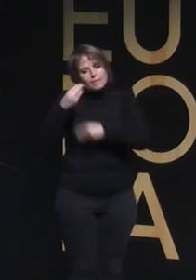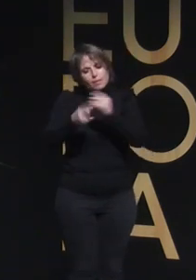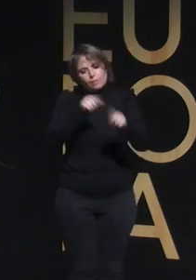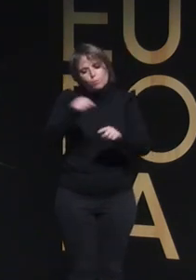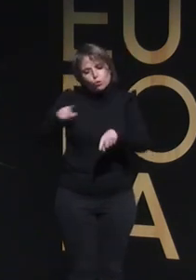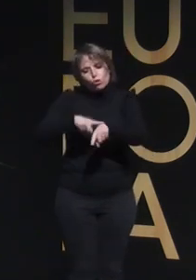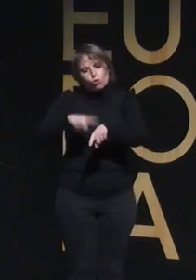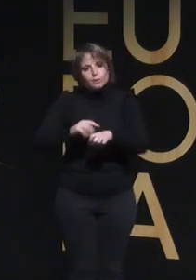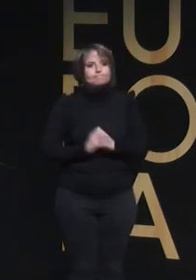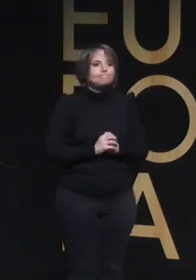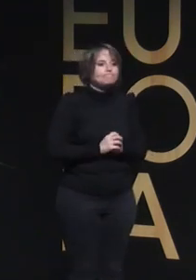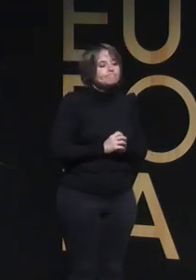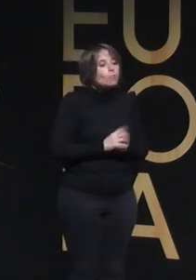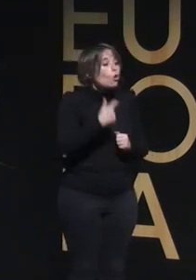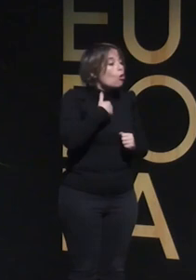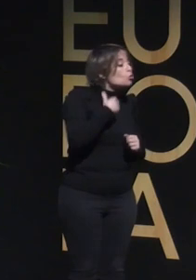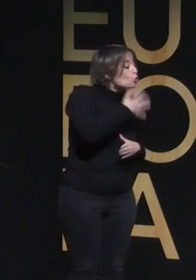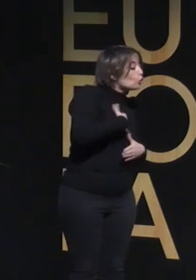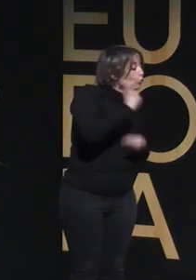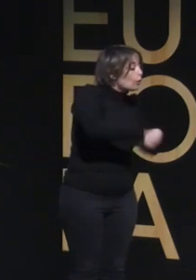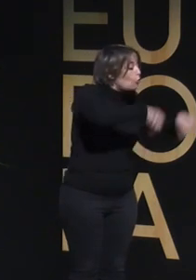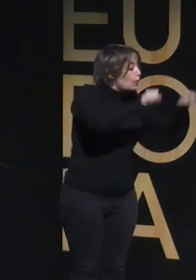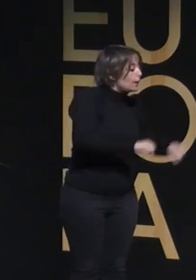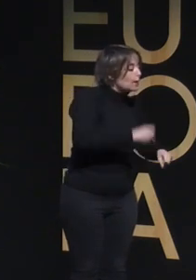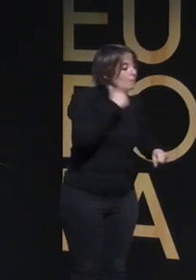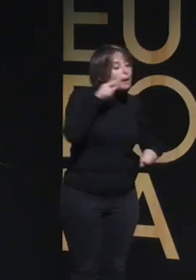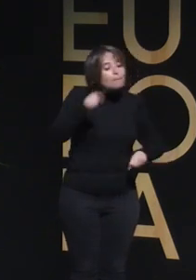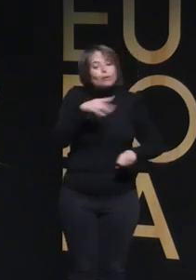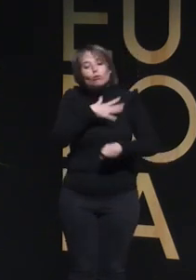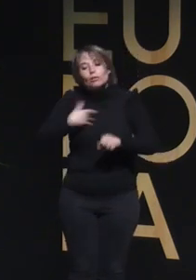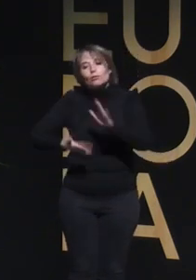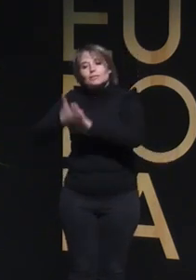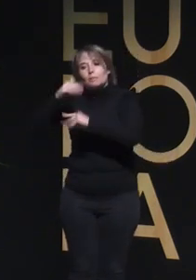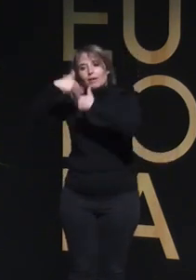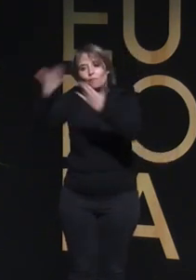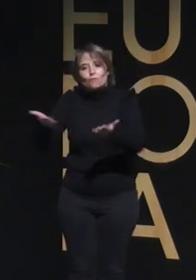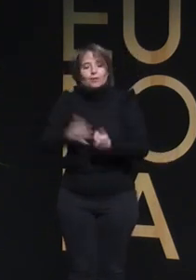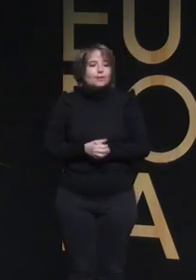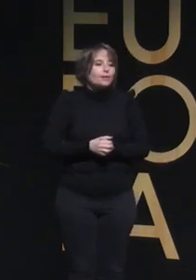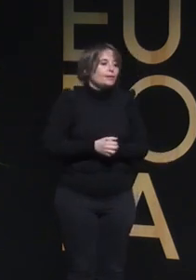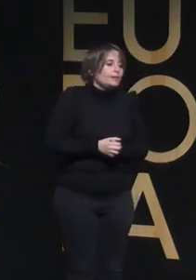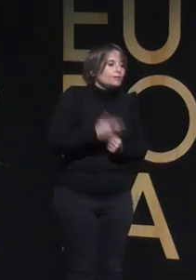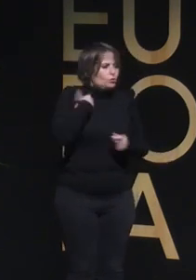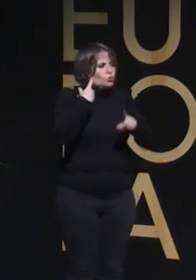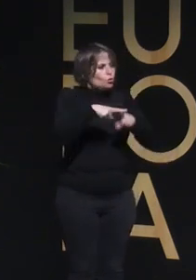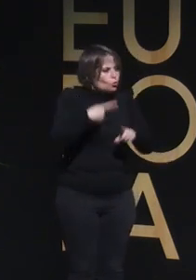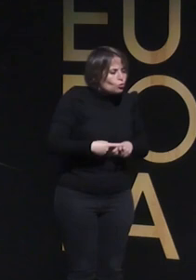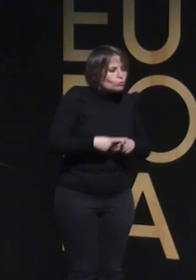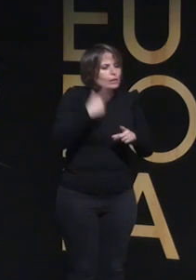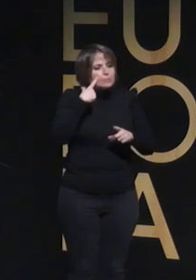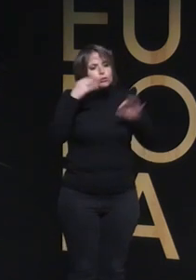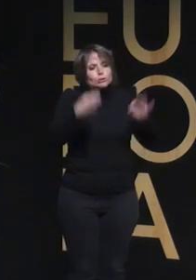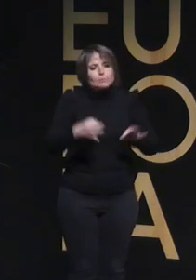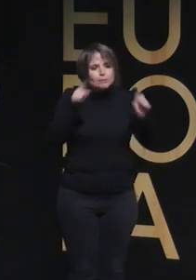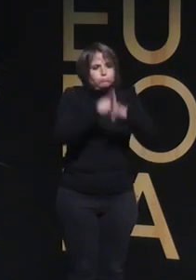casa. ¿No? O yo quiero que haga la cama, pero quiero que salga de él. ¿No? ¿No? Y dice, he probado muchas cosas, pero todas tienen que ver con lo mismo,